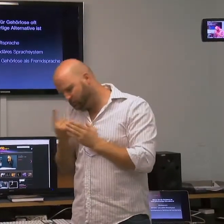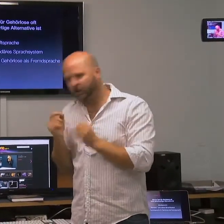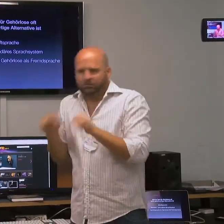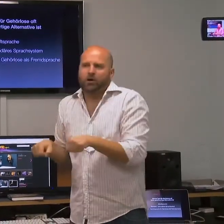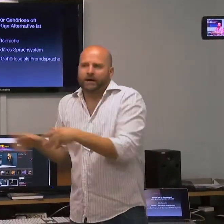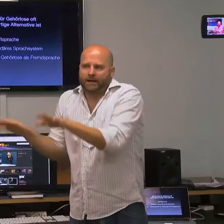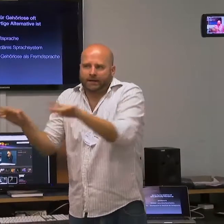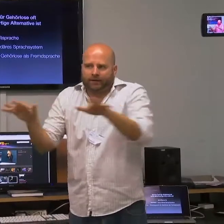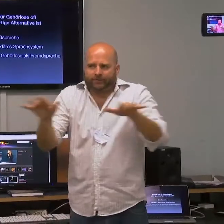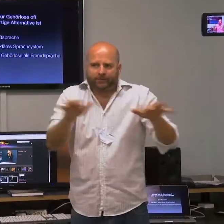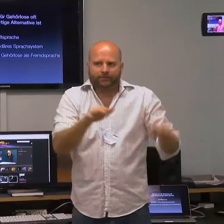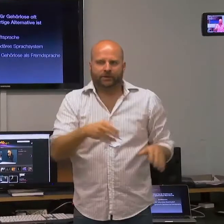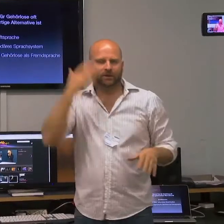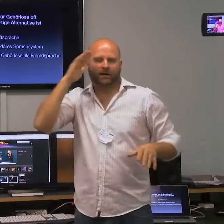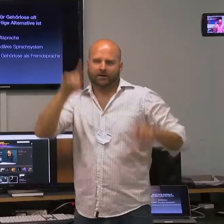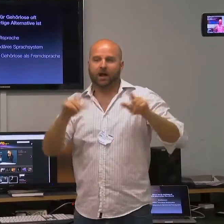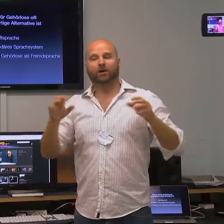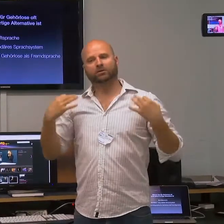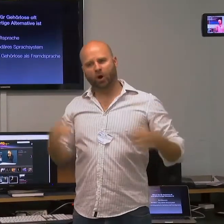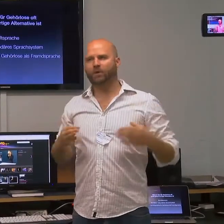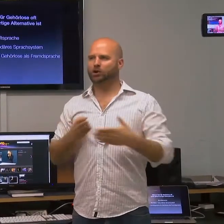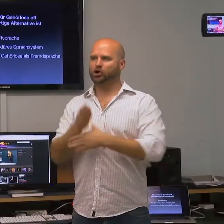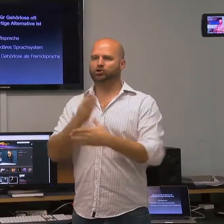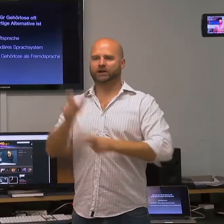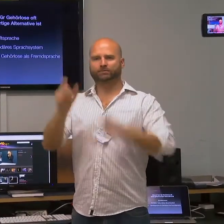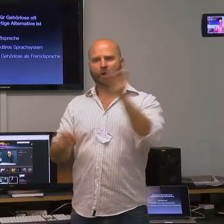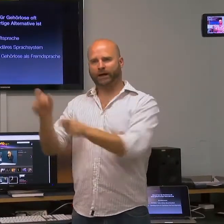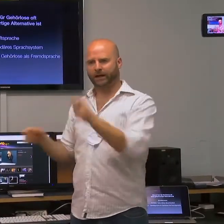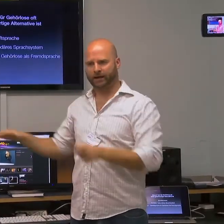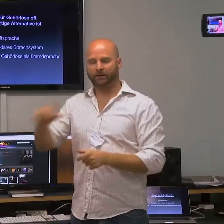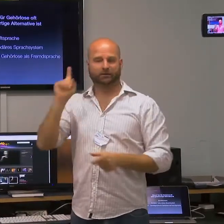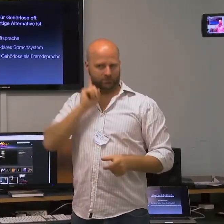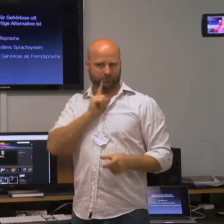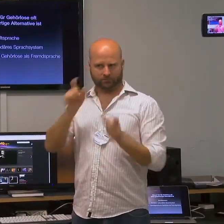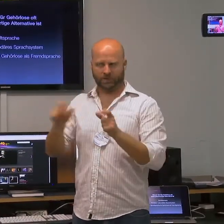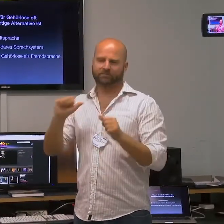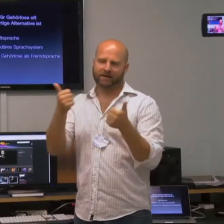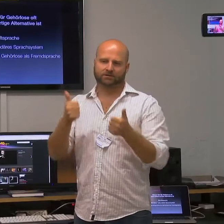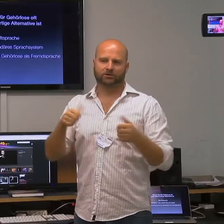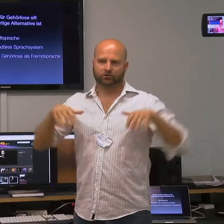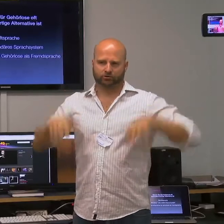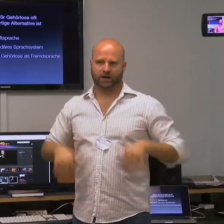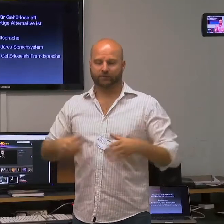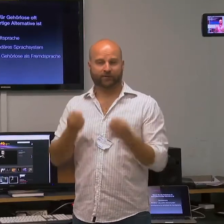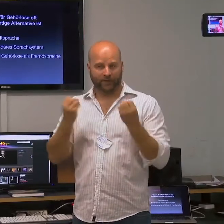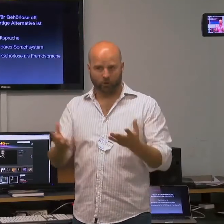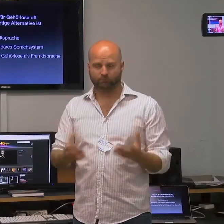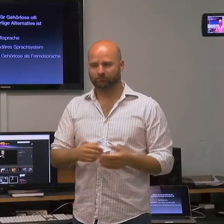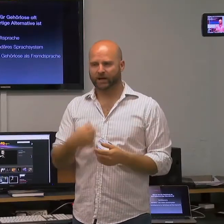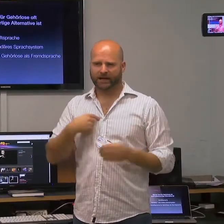sehr gut gebildete Gehörlose. Aber eigentlich normal ist es eigentlich so, dass wir eher in Deutsch ein